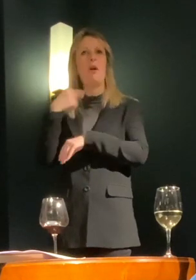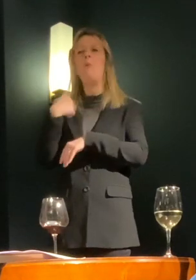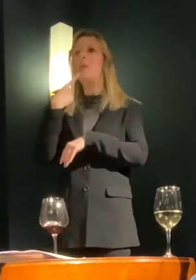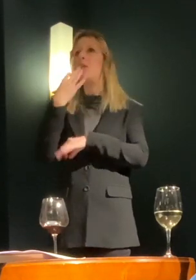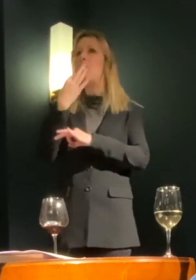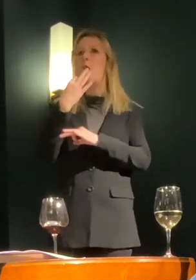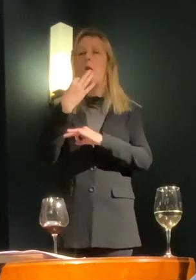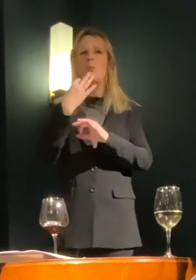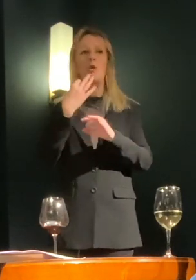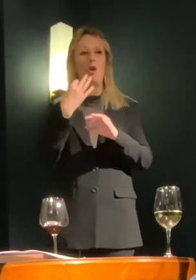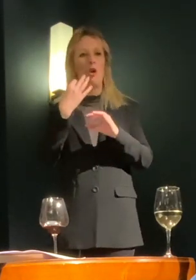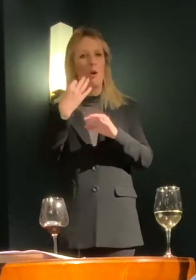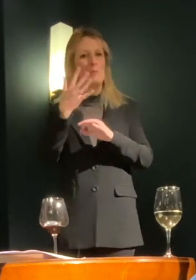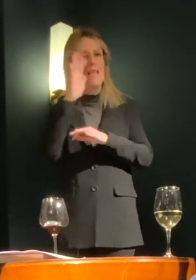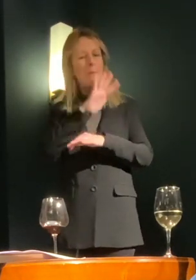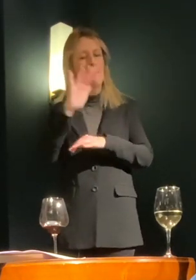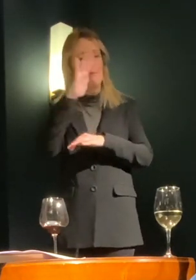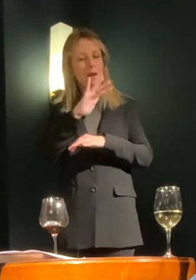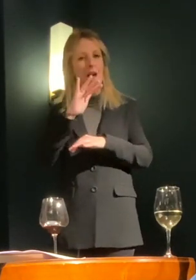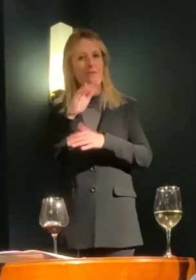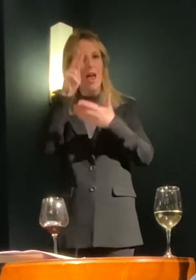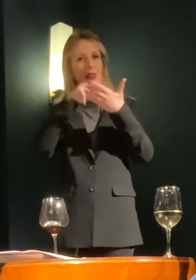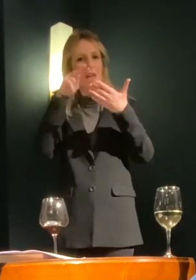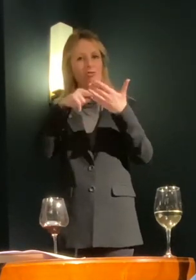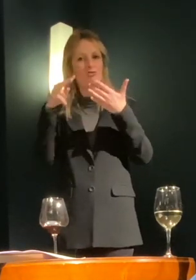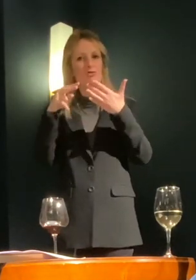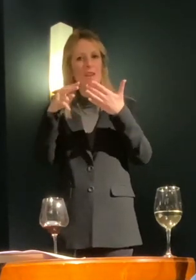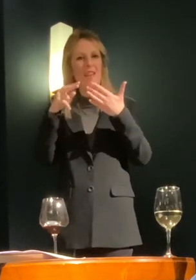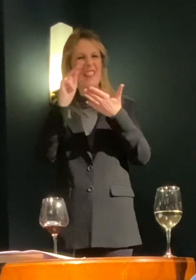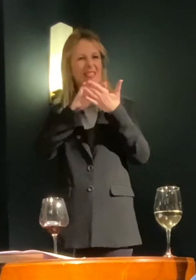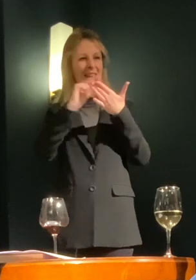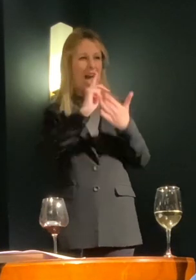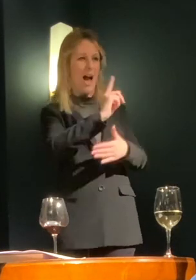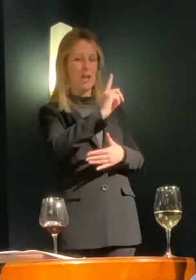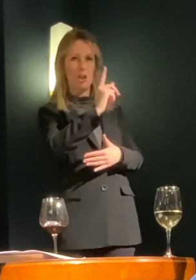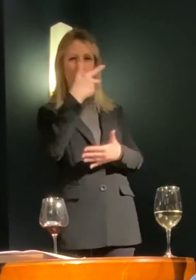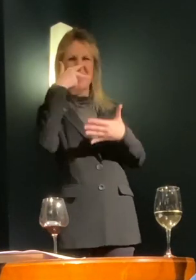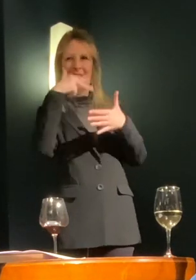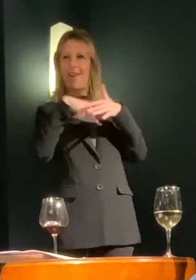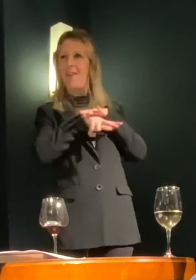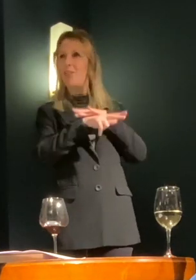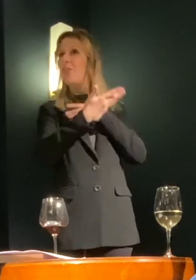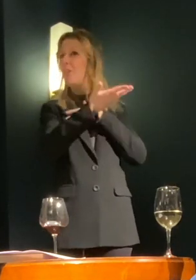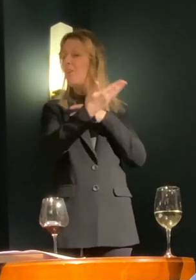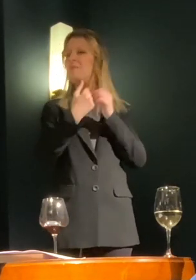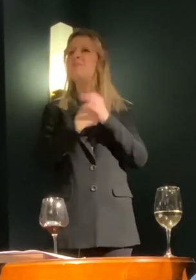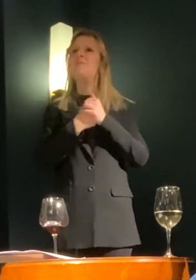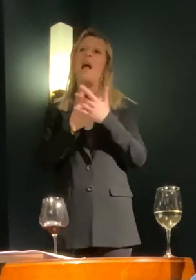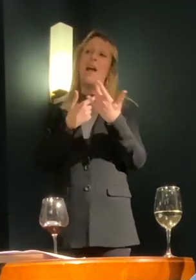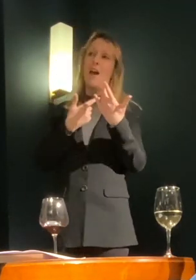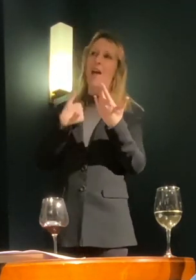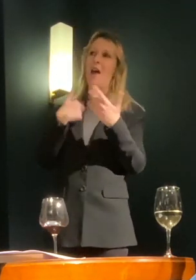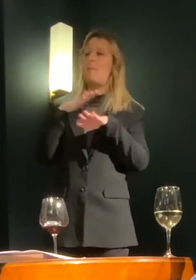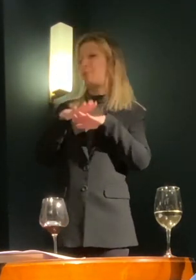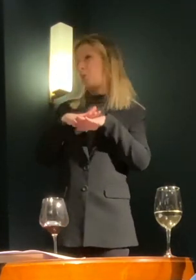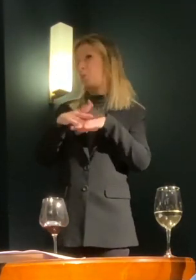un po' un tuo diario segreto, in questo, se vuoi, torna probabilmente anche inconsciamente la mia, diciamo, la mia abitudine di tenere diari